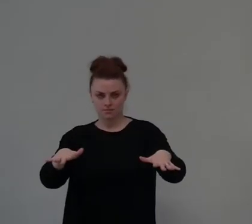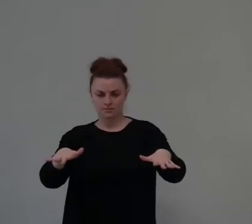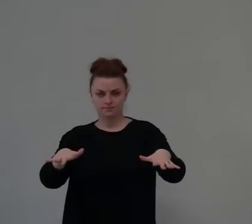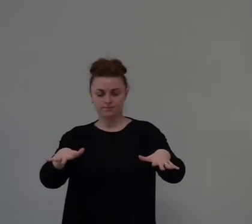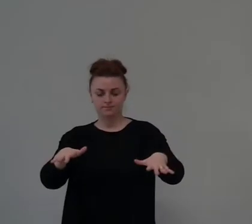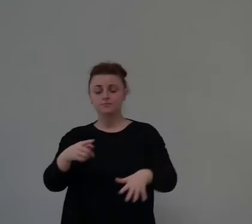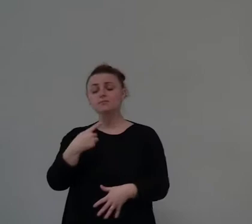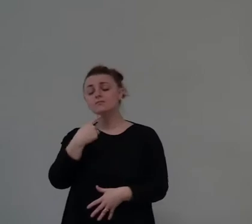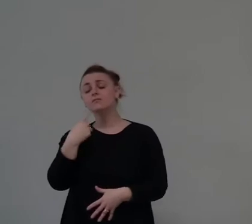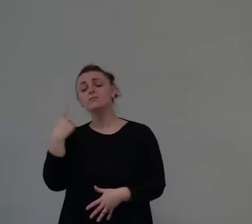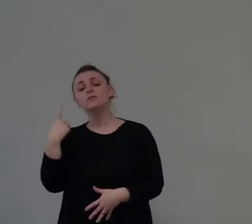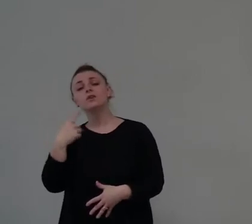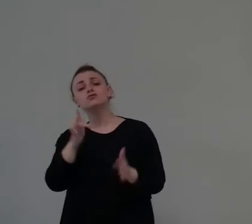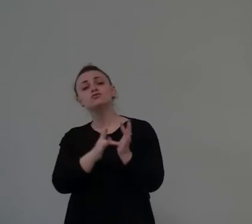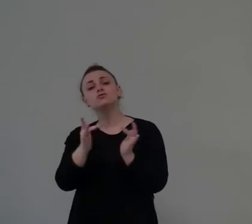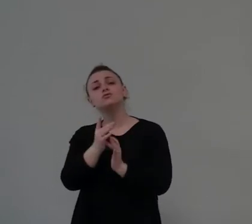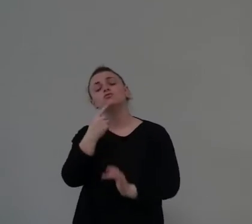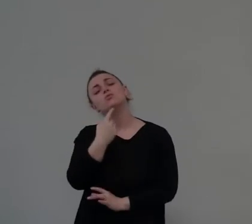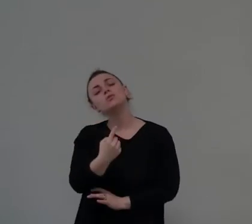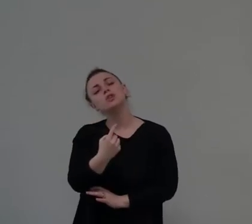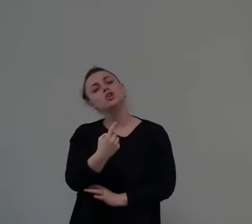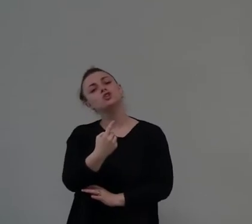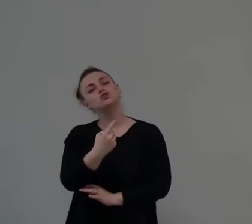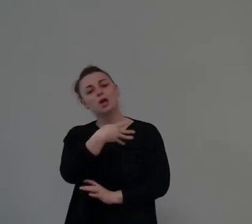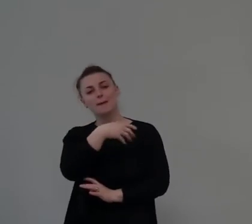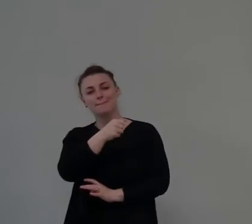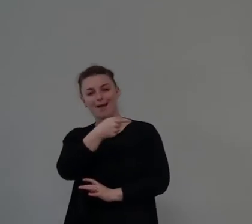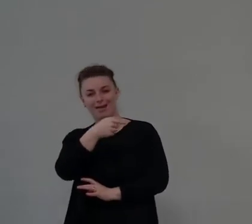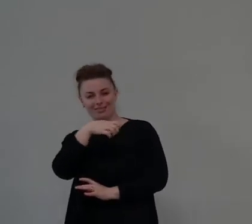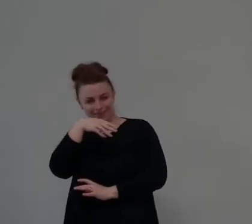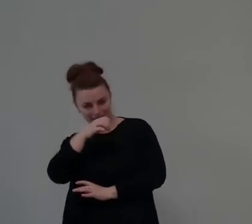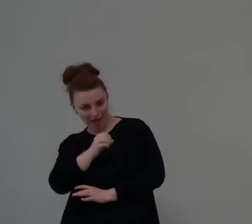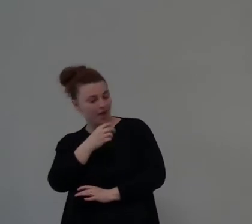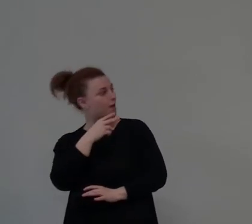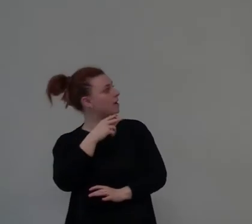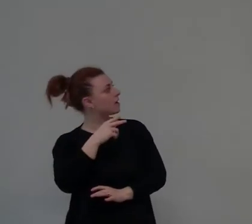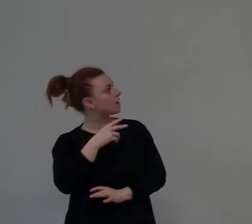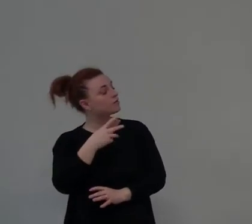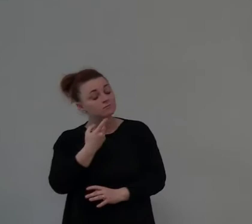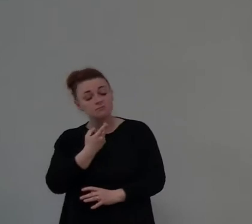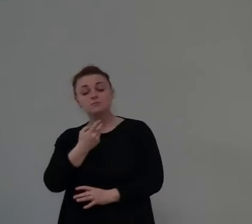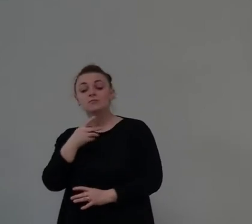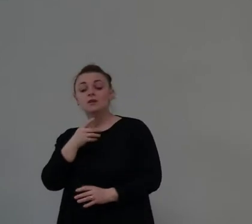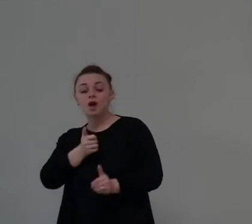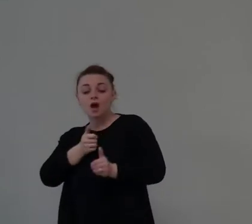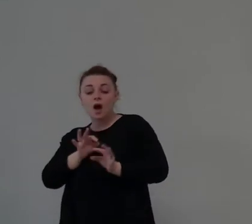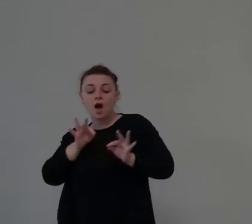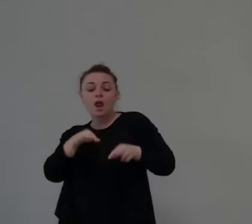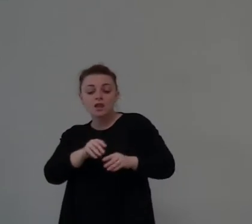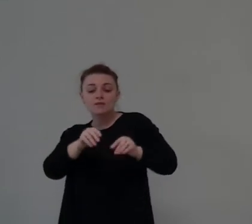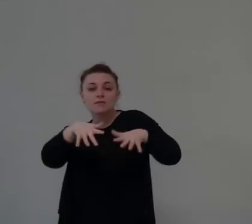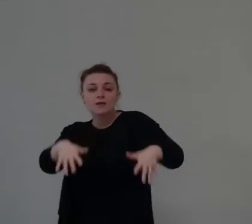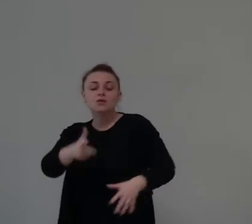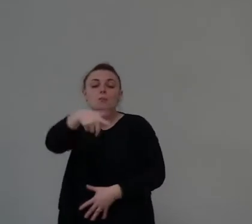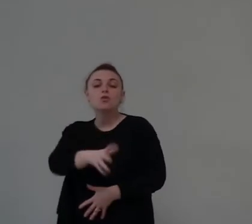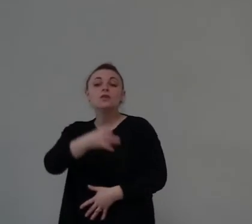Gesù, dice il versetto di Matteo, fu condotto dallo Spirito nel deserto per incontrare il diavolo e per